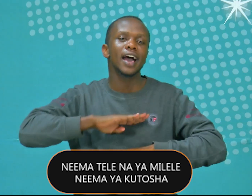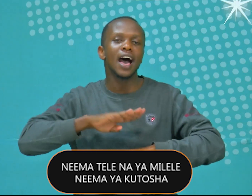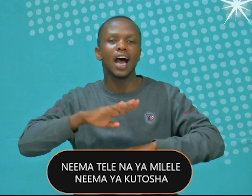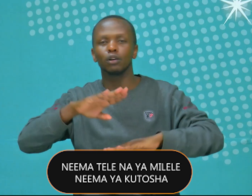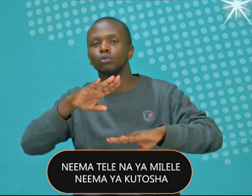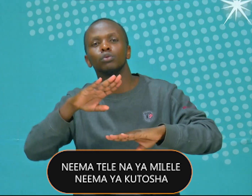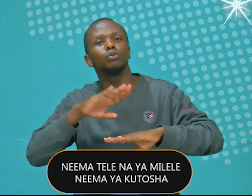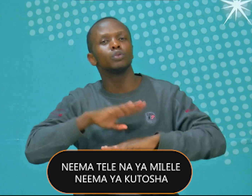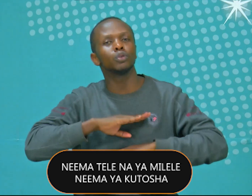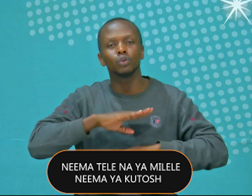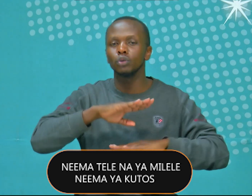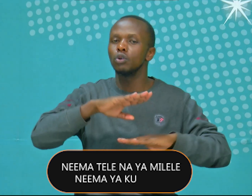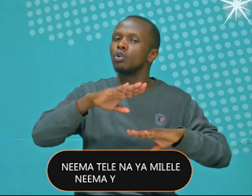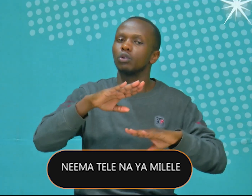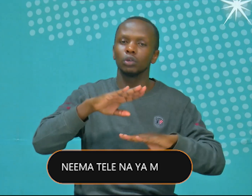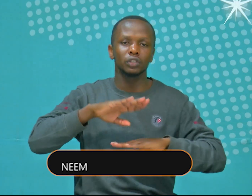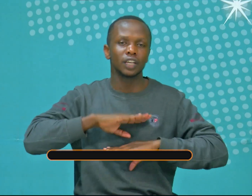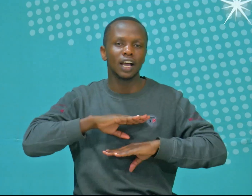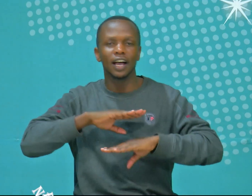ya